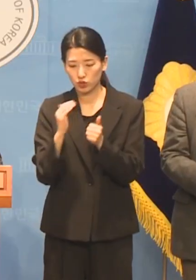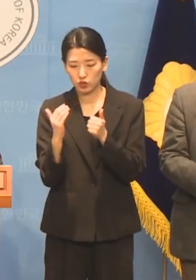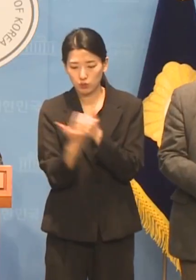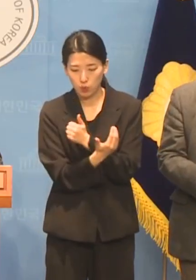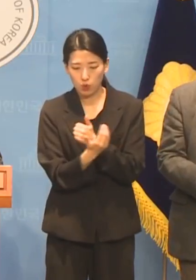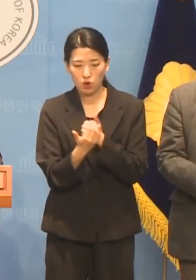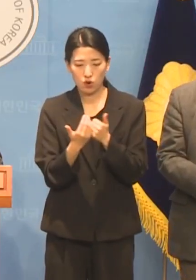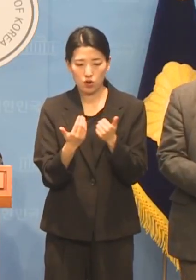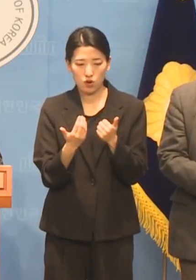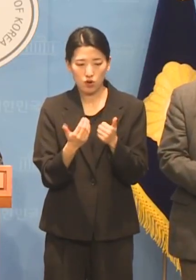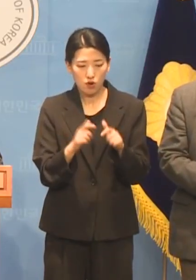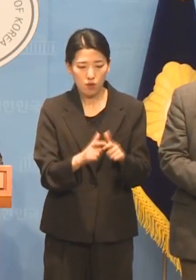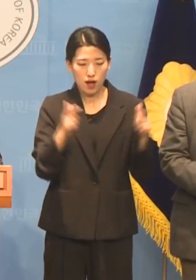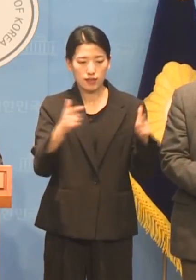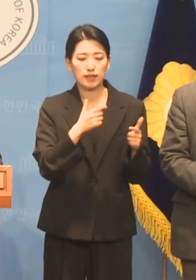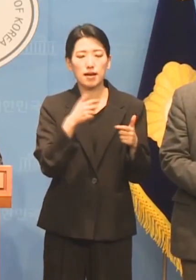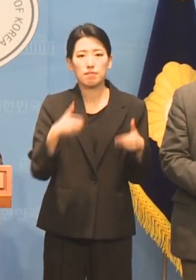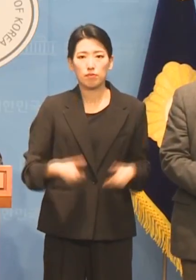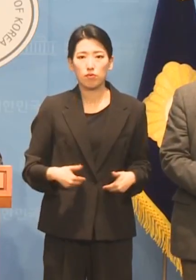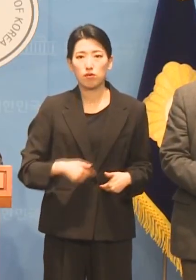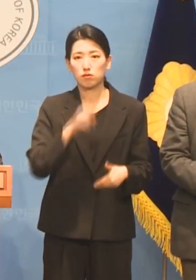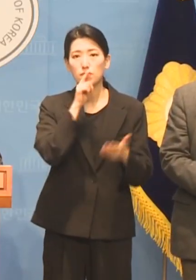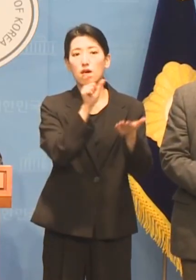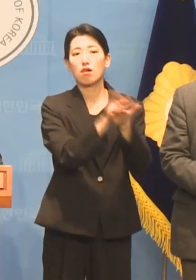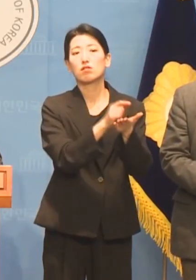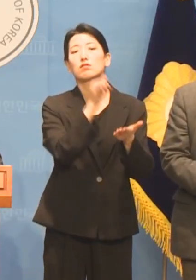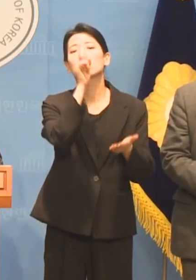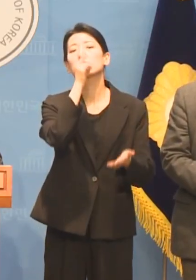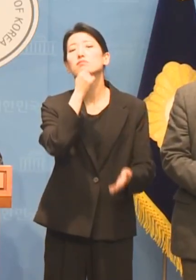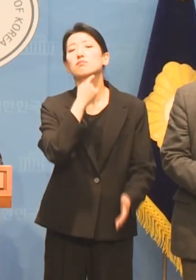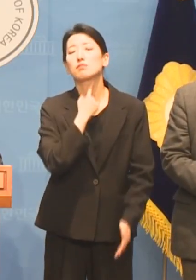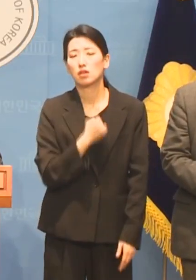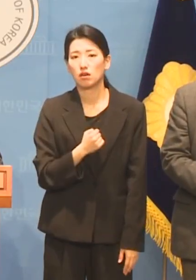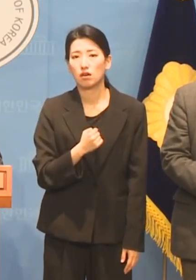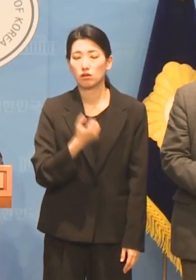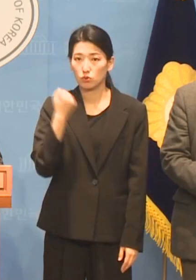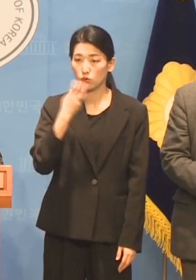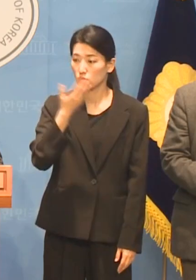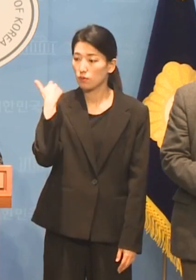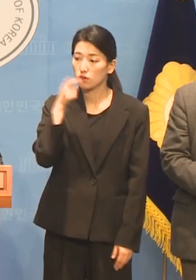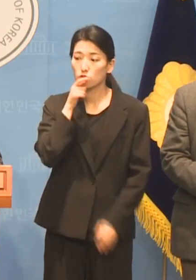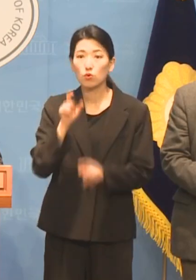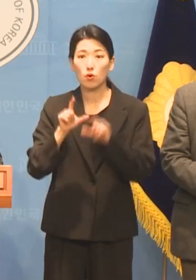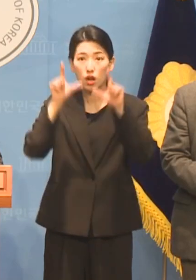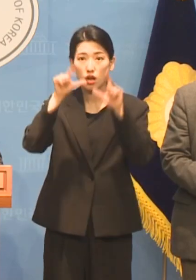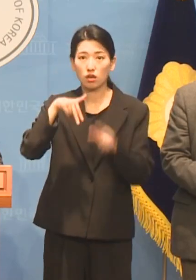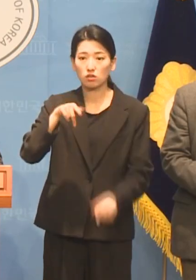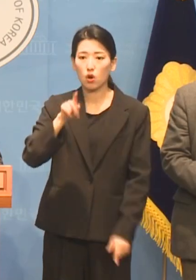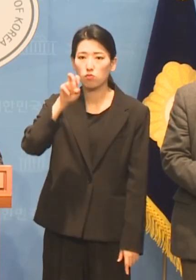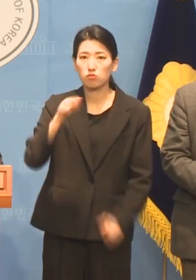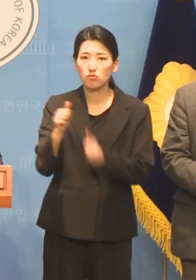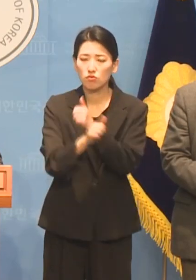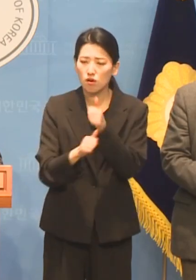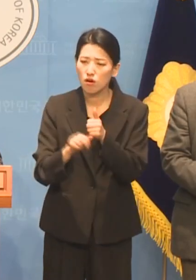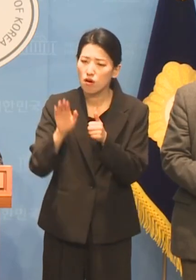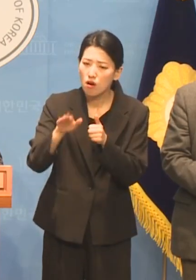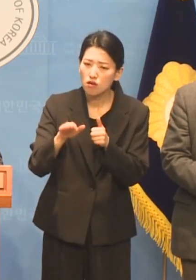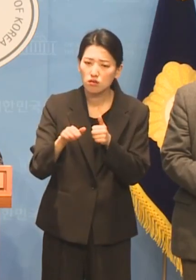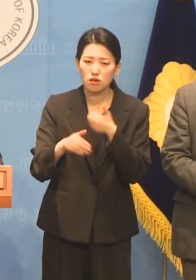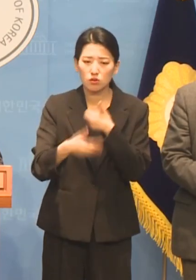그리고 지난 수요일 국회 정무위원회에서도 다시 뒤로 가는 건 위험한 도로로